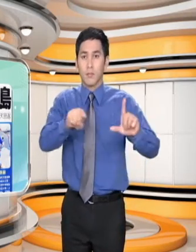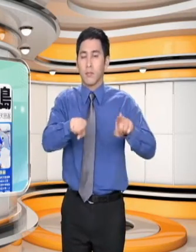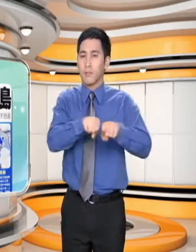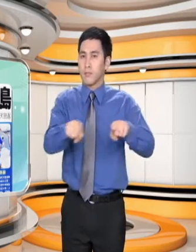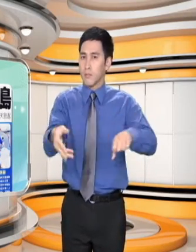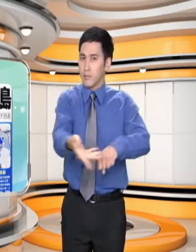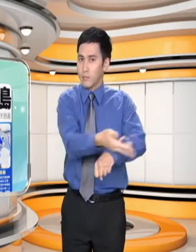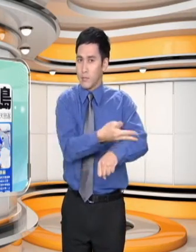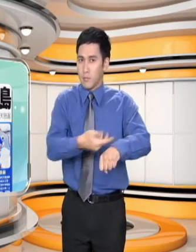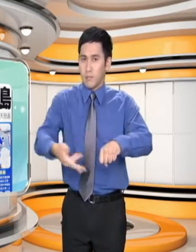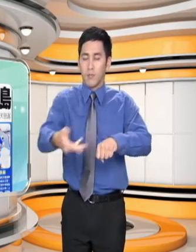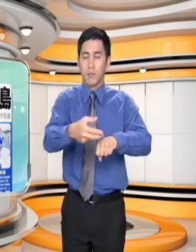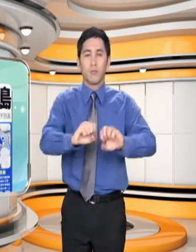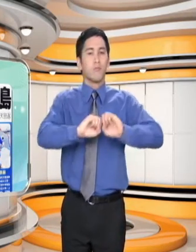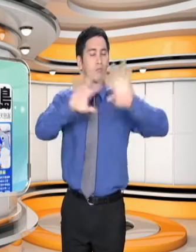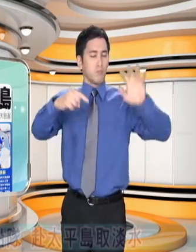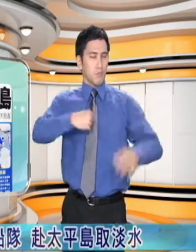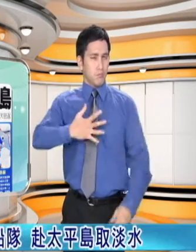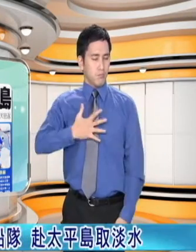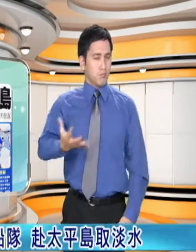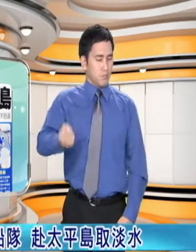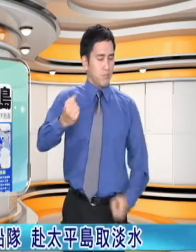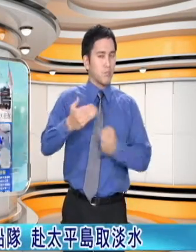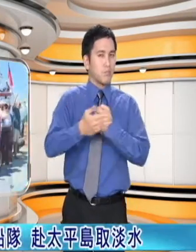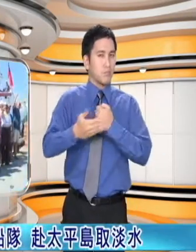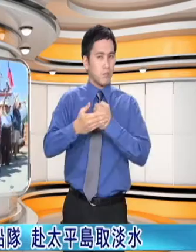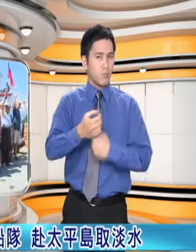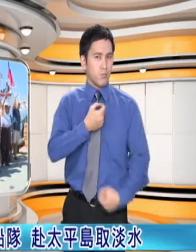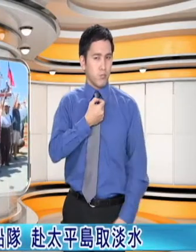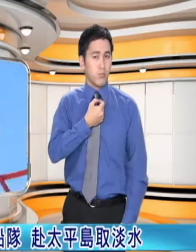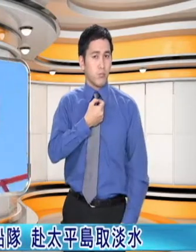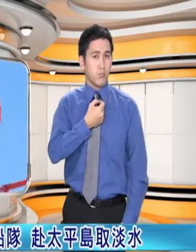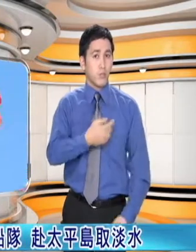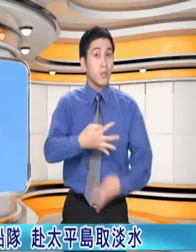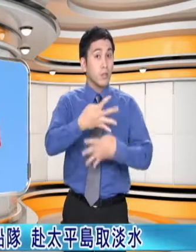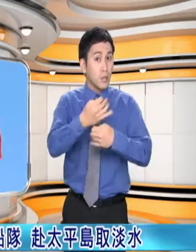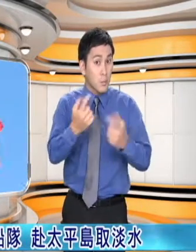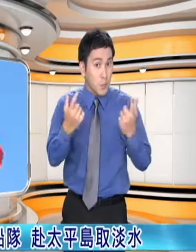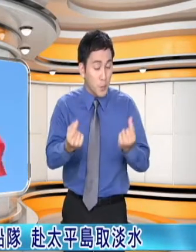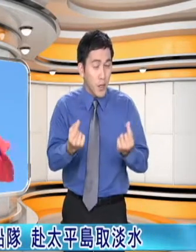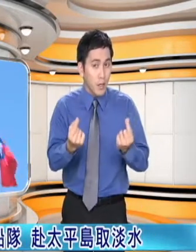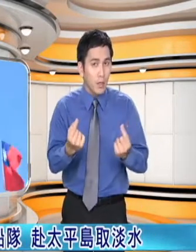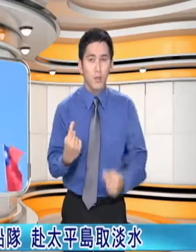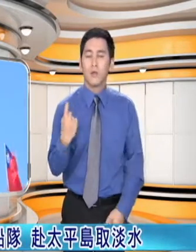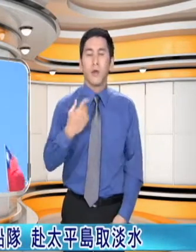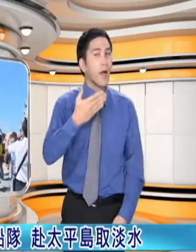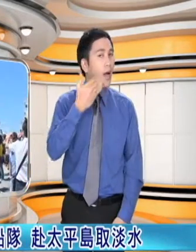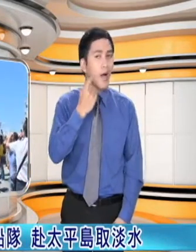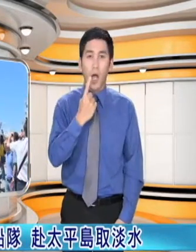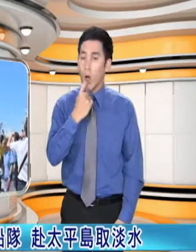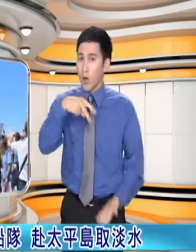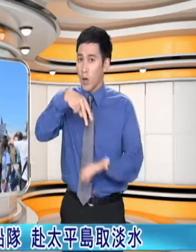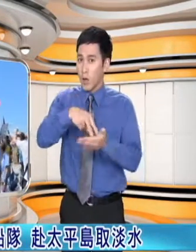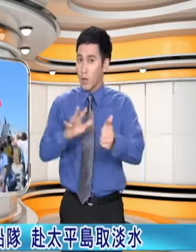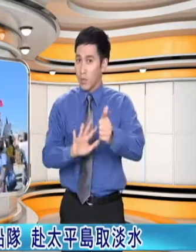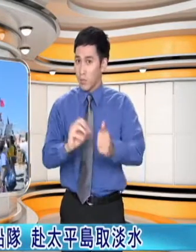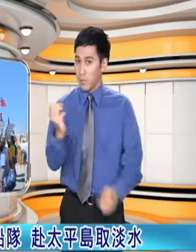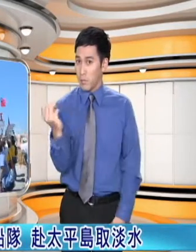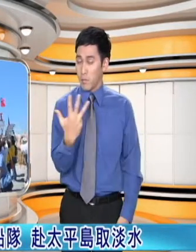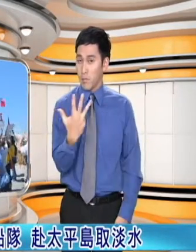太平岛宣示主权。而同一天，八位蓝绿立委也搭机登上了太